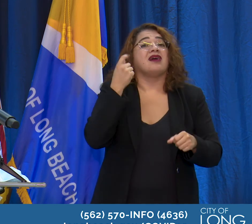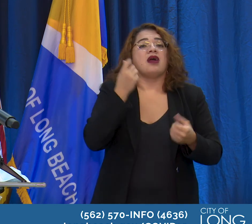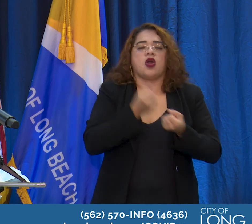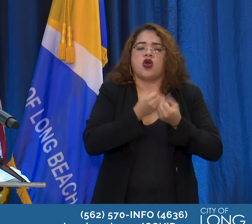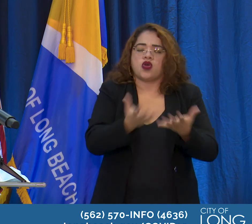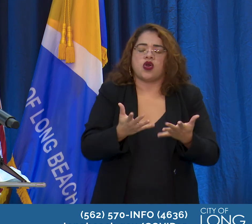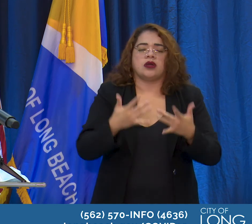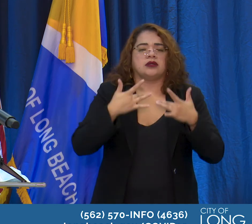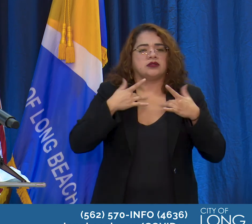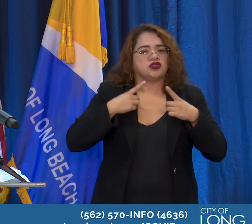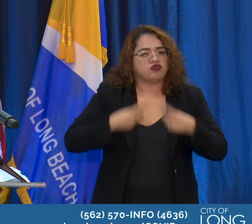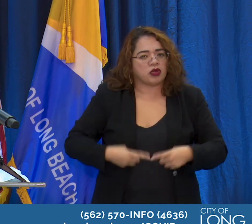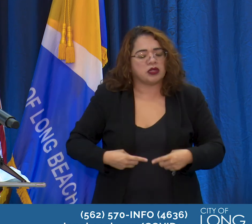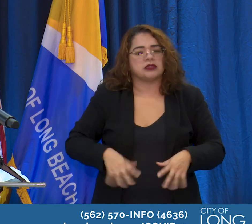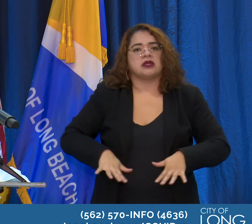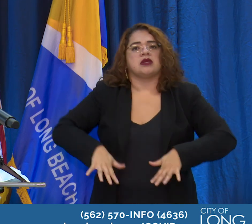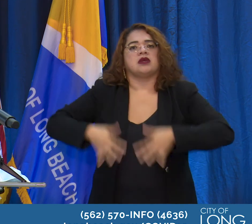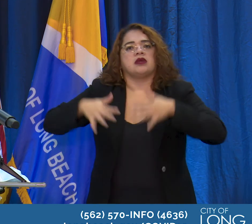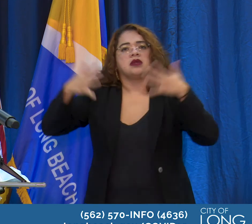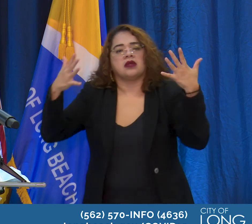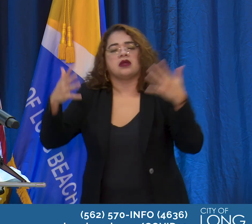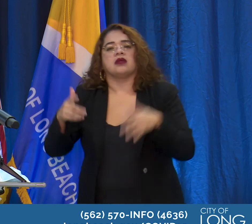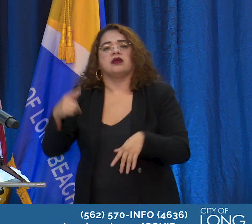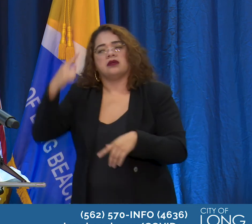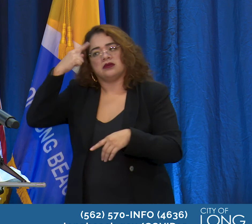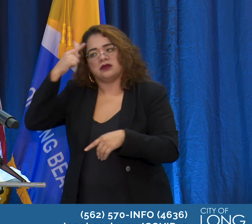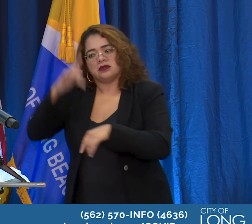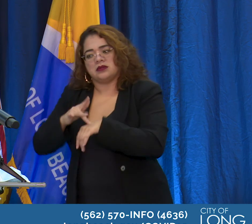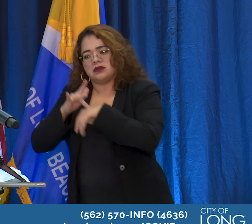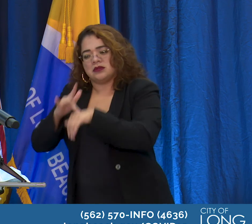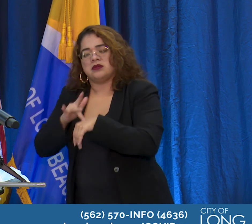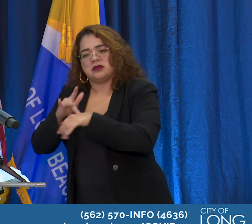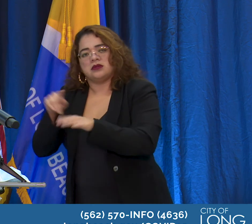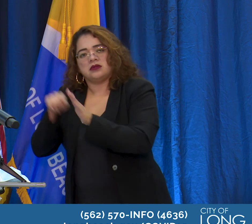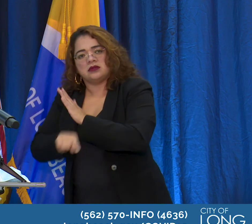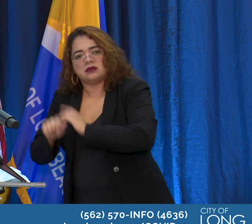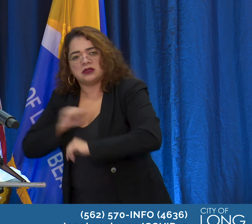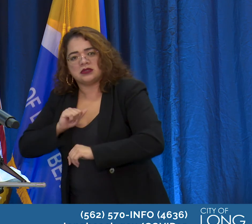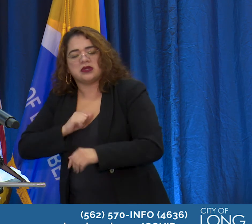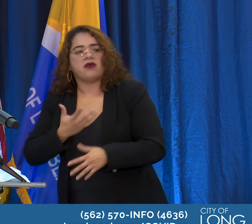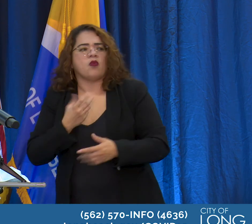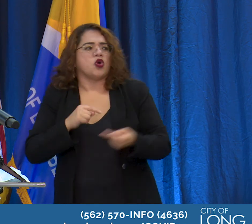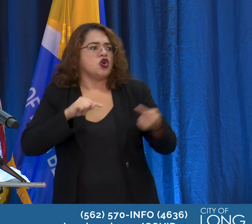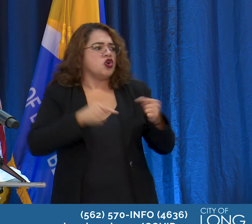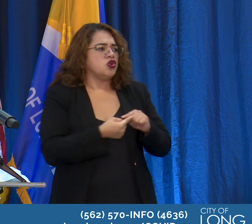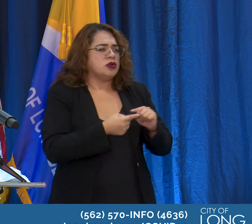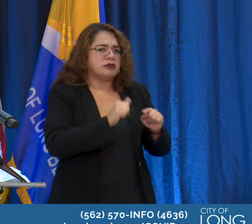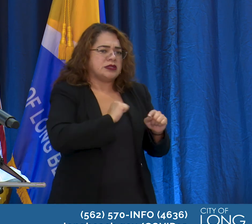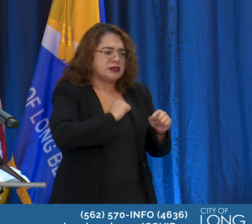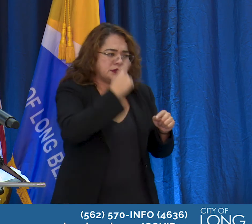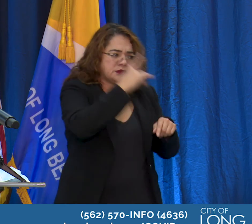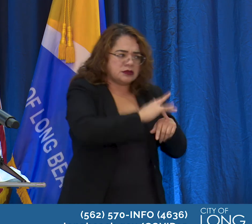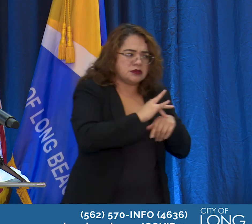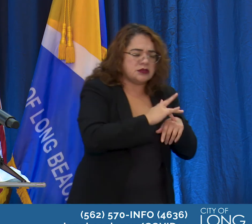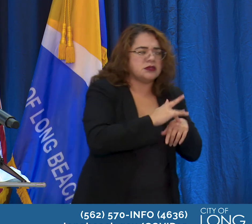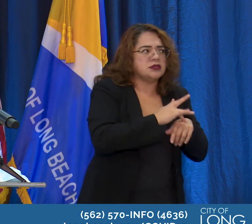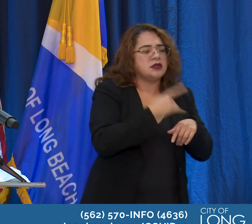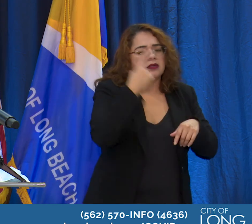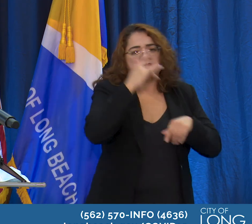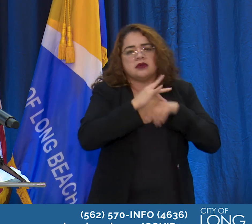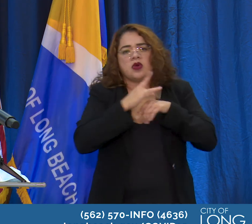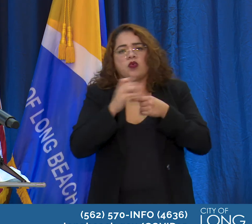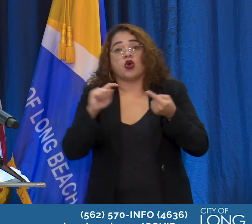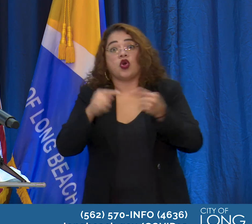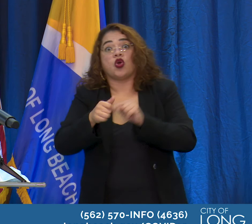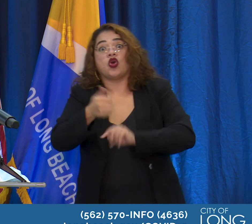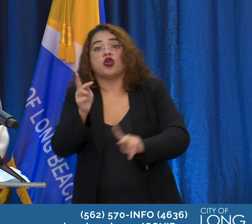suicidas, o si piensa lastimarse a sí mismo o a otra persona, busque atención médica de